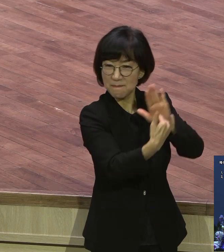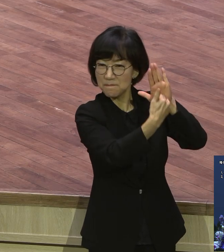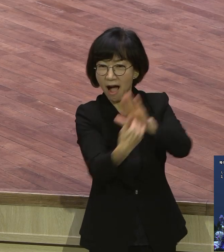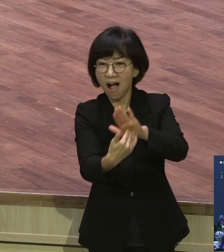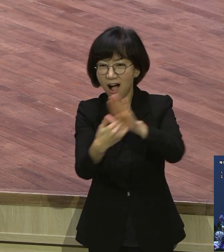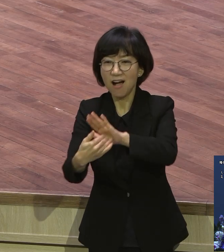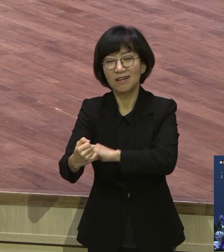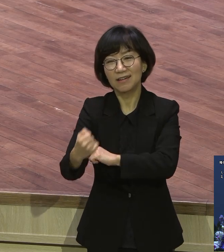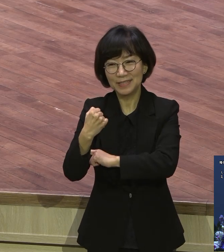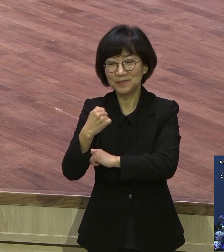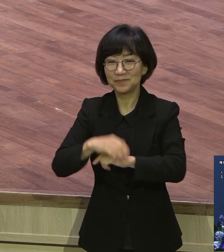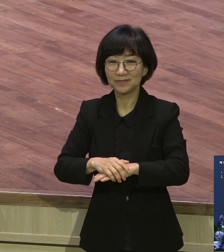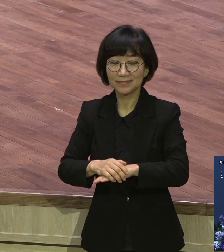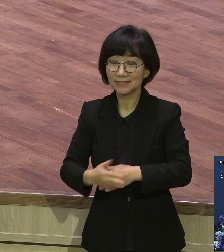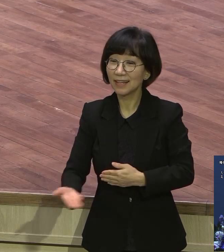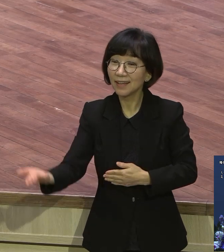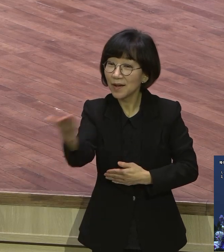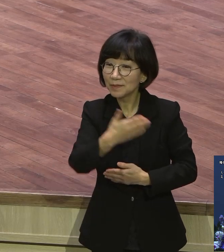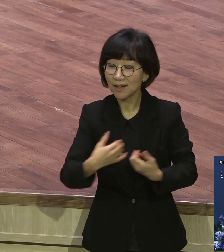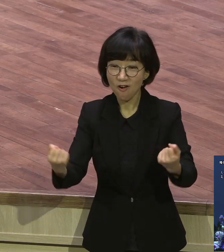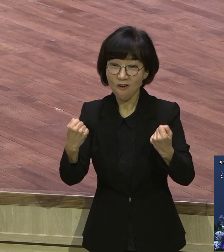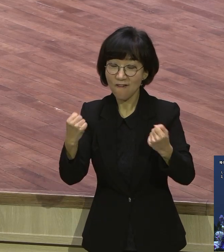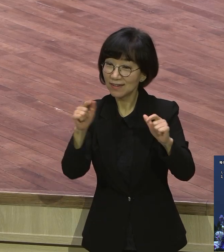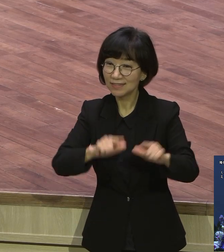여러분 건강하게 살고 싶습니까